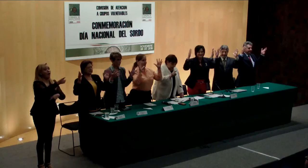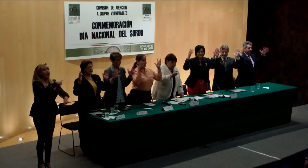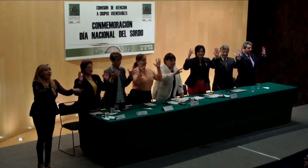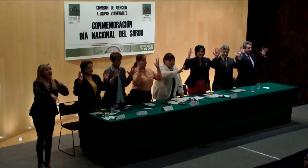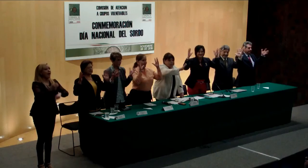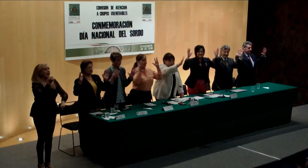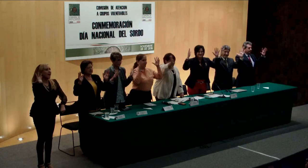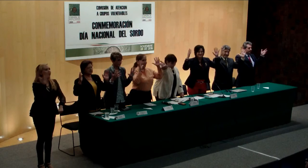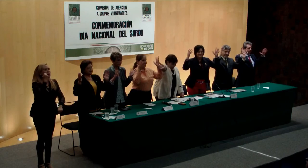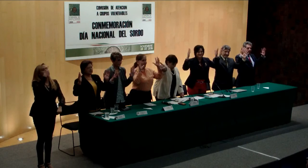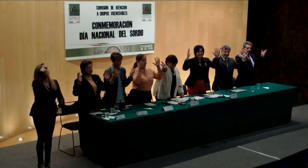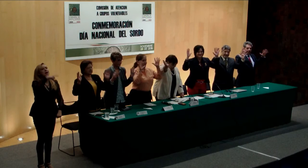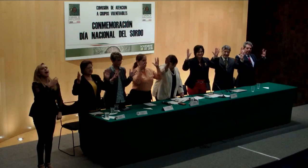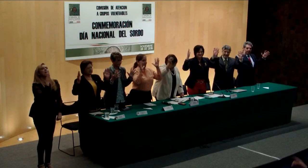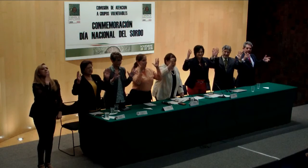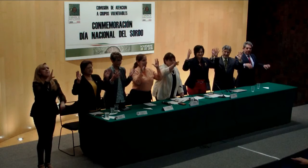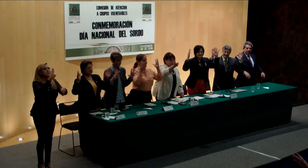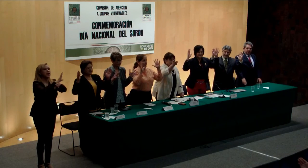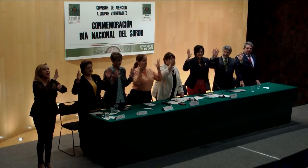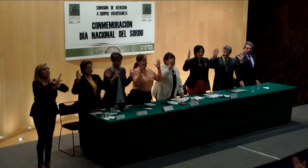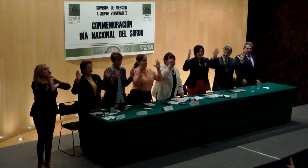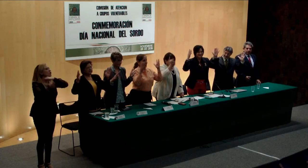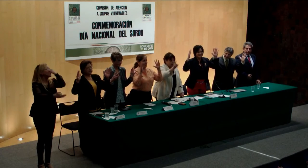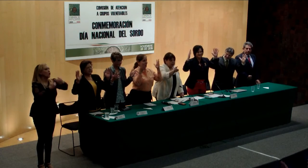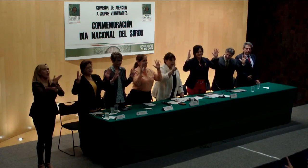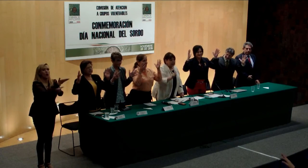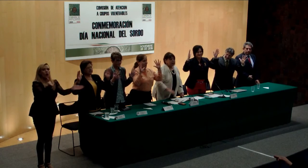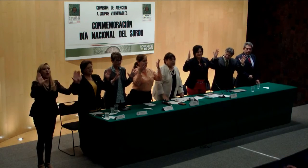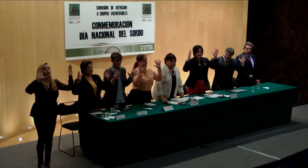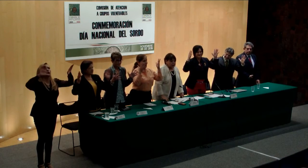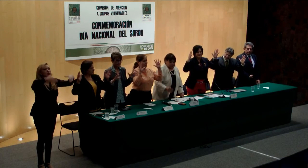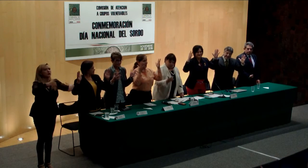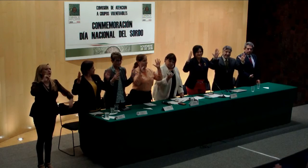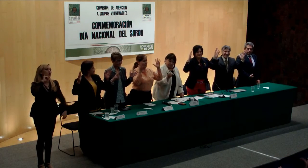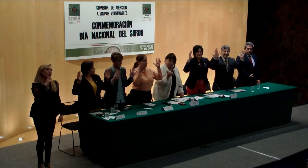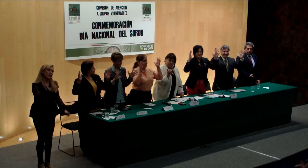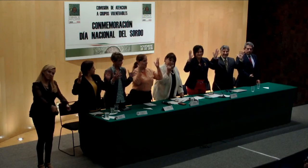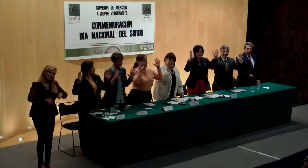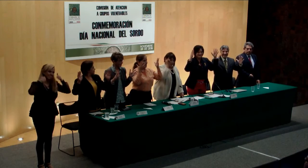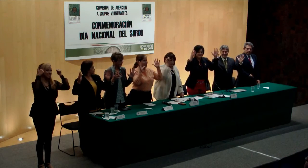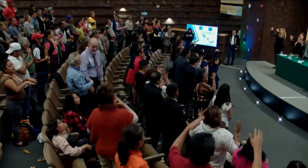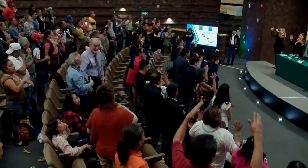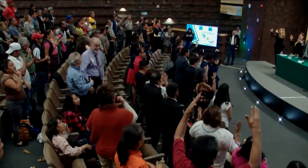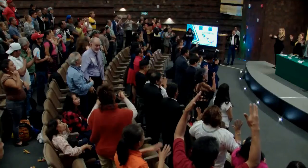sean para el bien de toda la comunidad sorda.